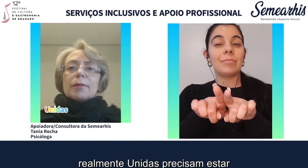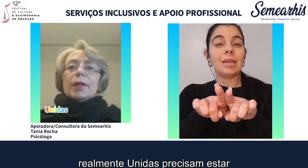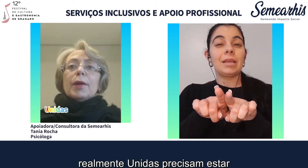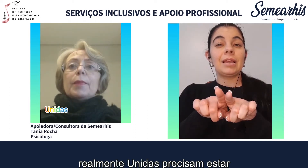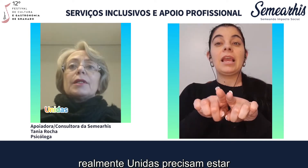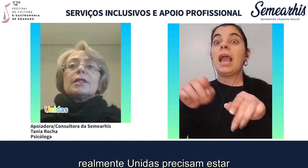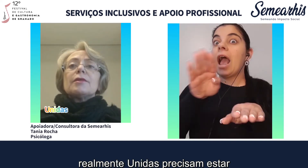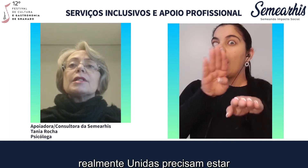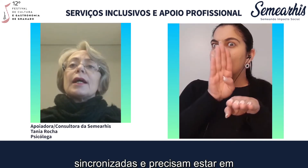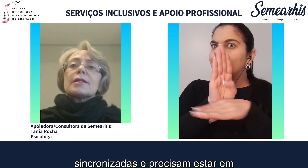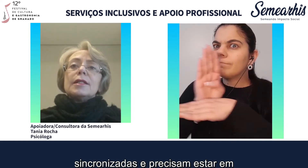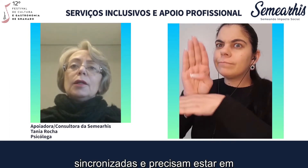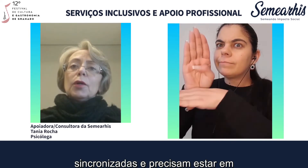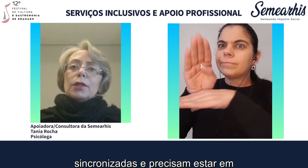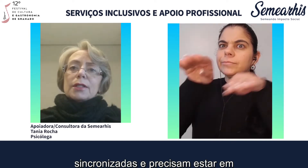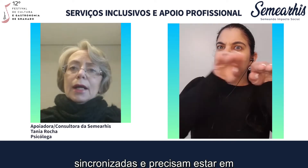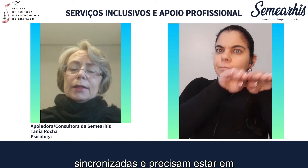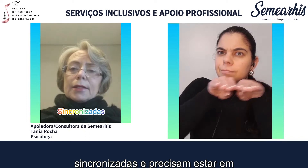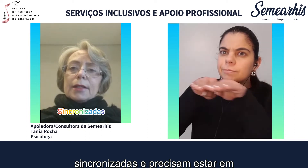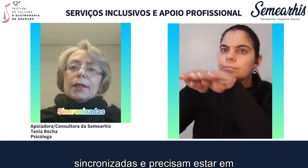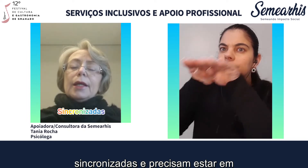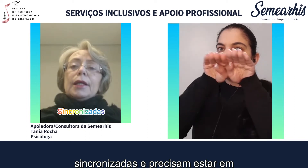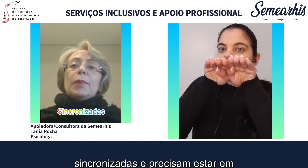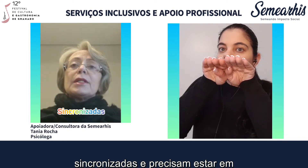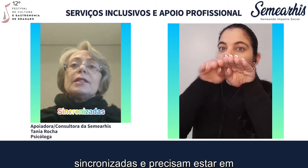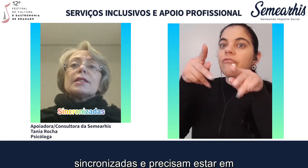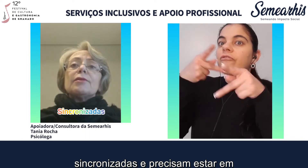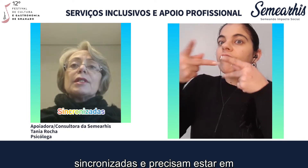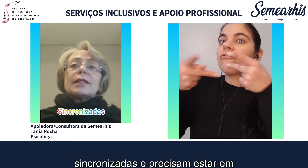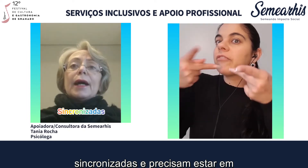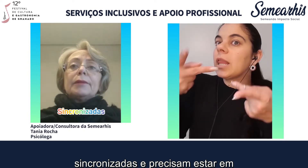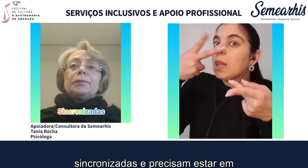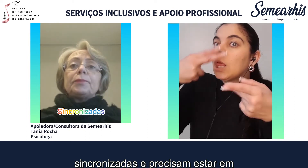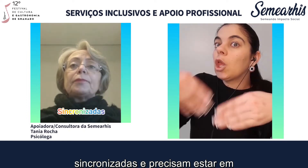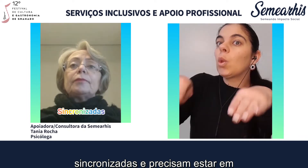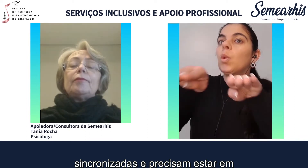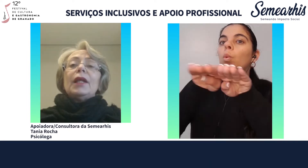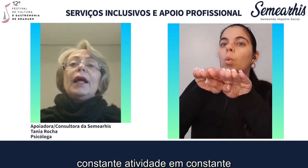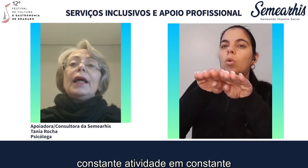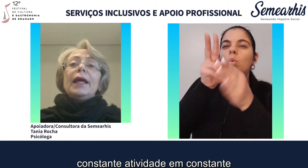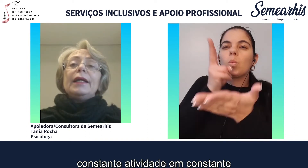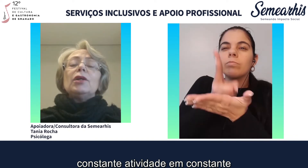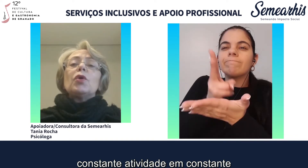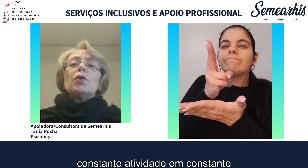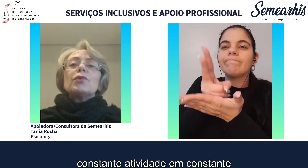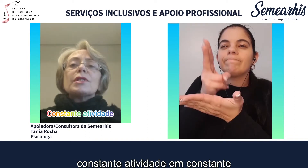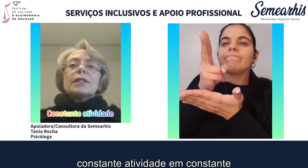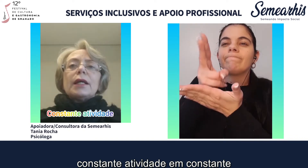unidas, precisam estar sincronizadas e precisam estar